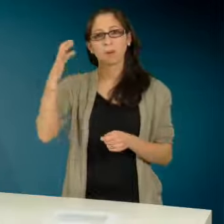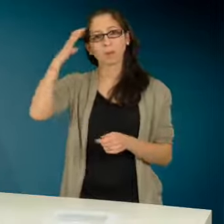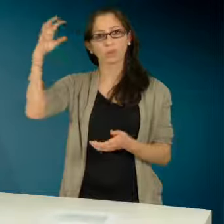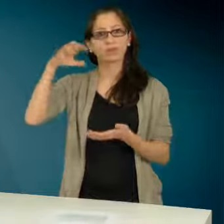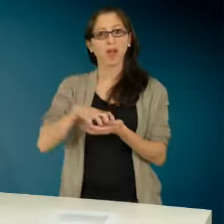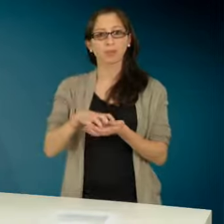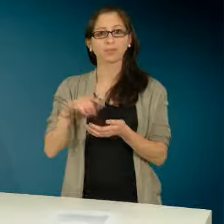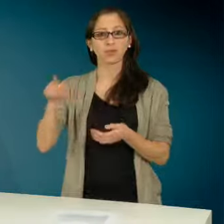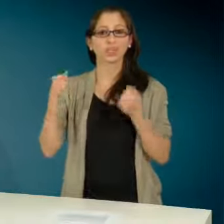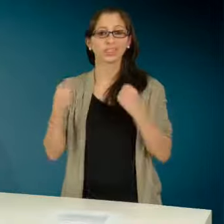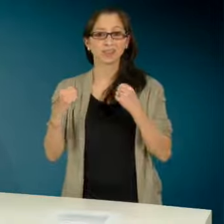welche untertitelt sind.